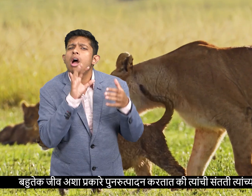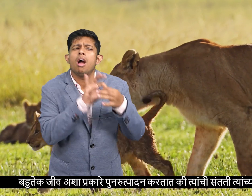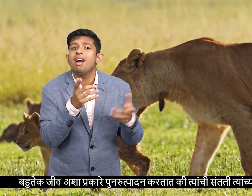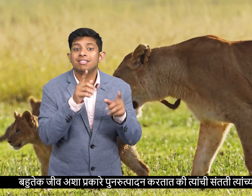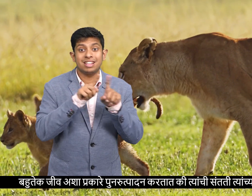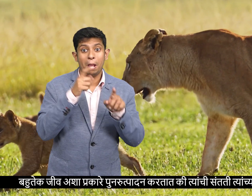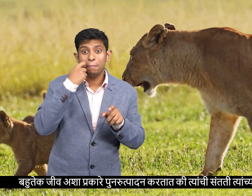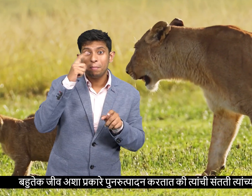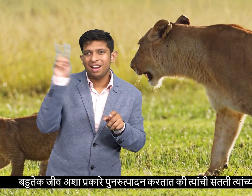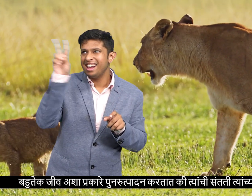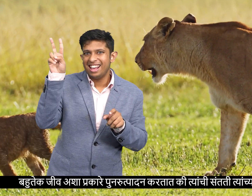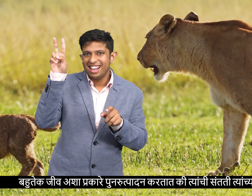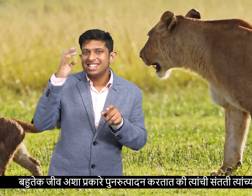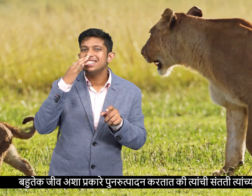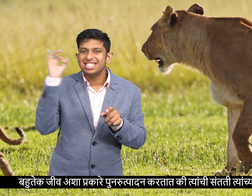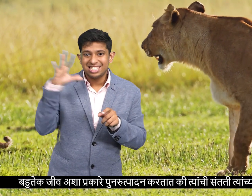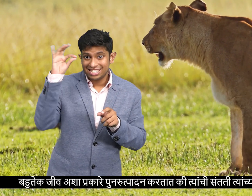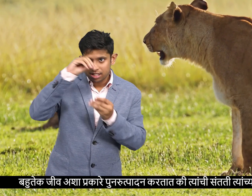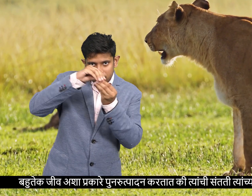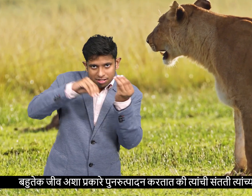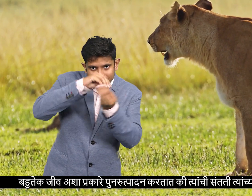पालकांसारखी असते.